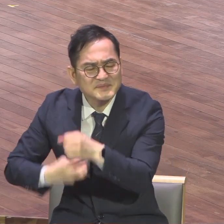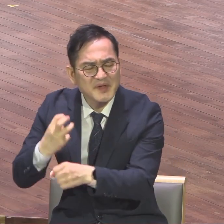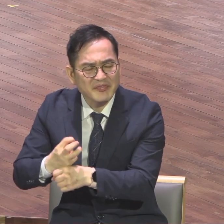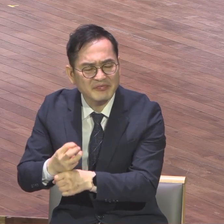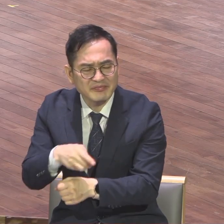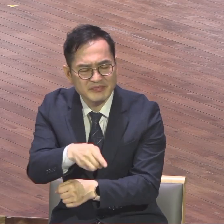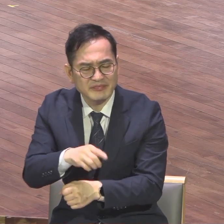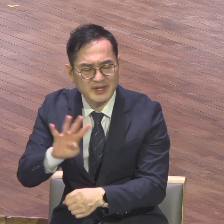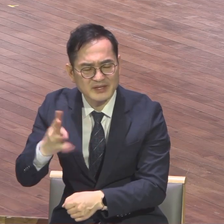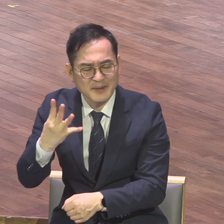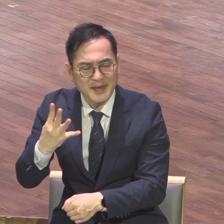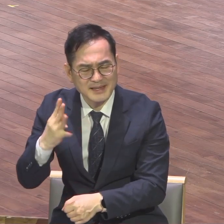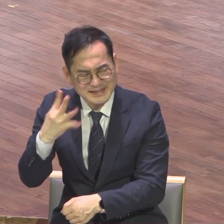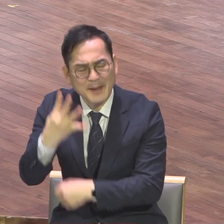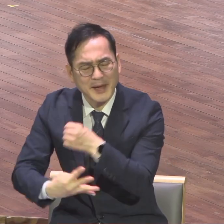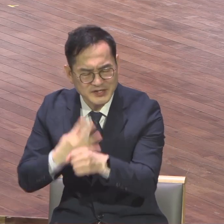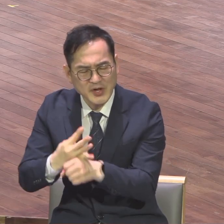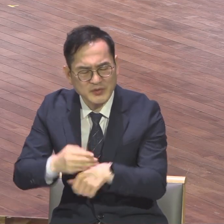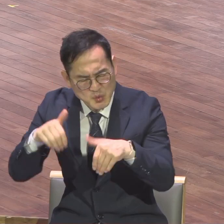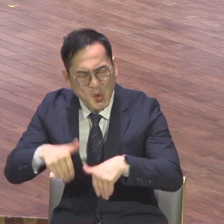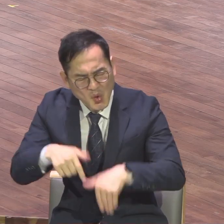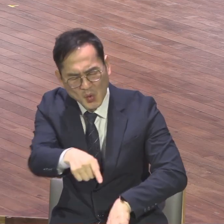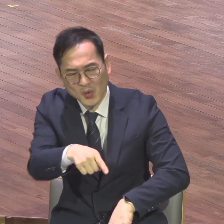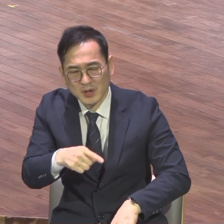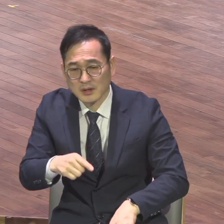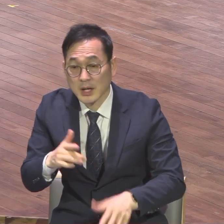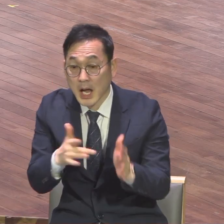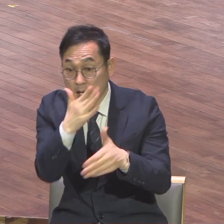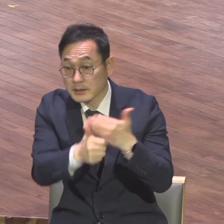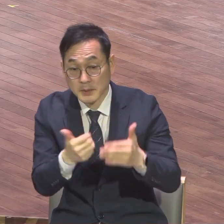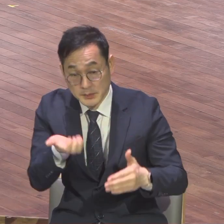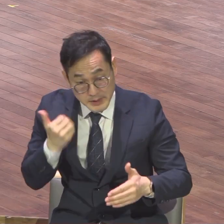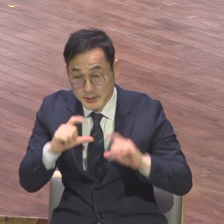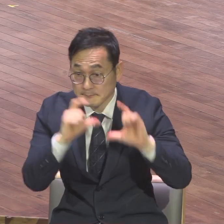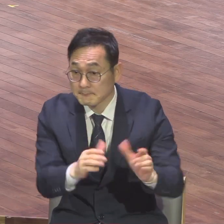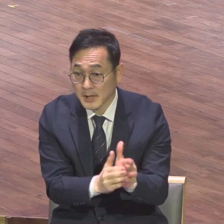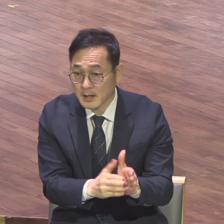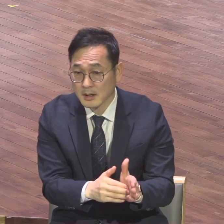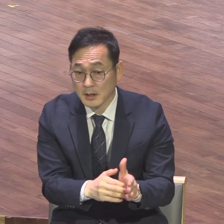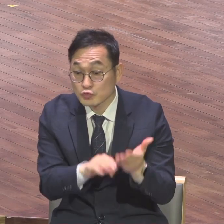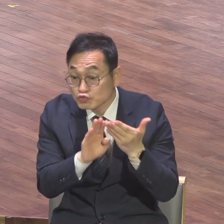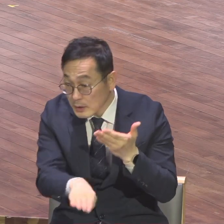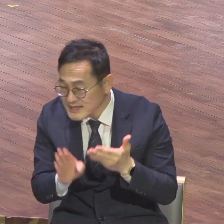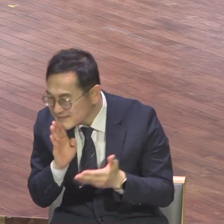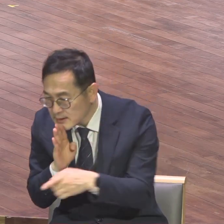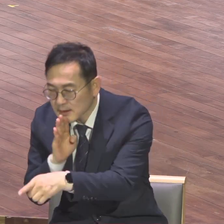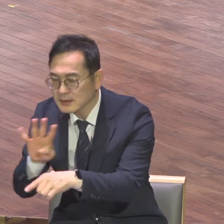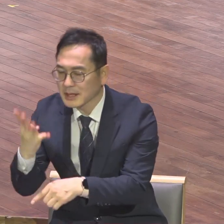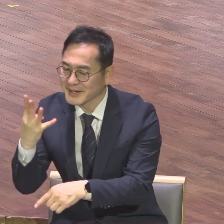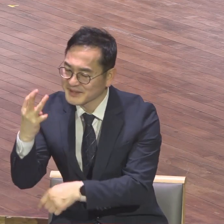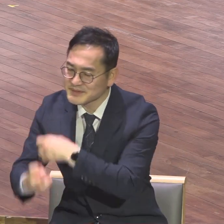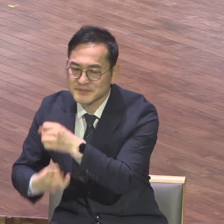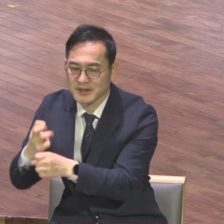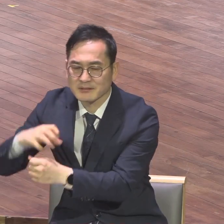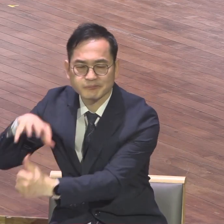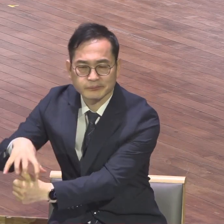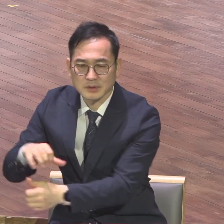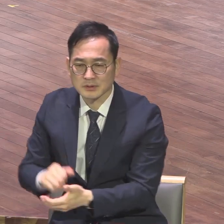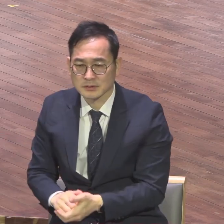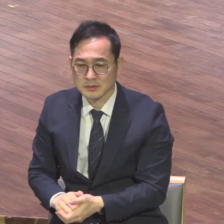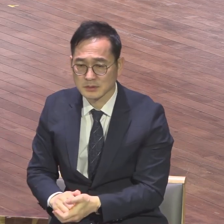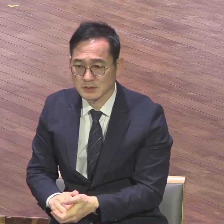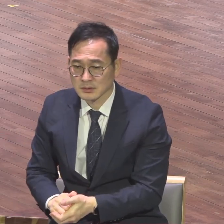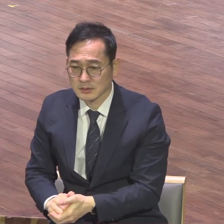했어요. 430년 노예 생활을 하던 이스라엘 백성들을 출애굽시키기 위해서 모세를